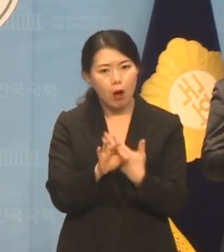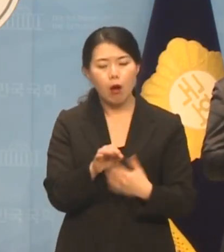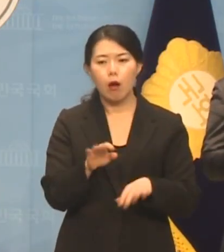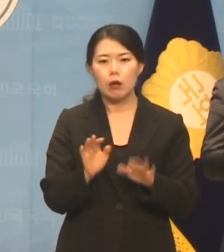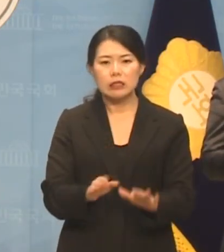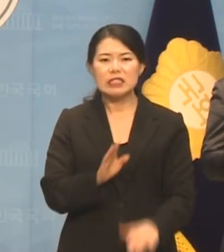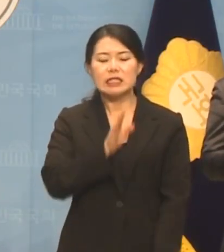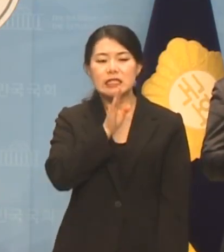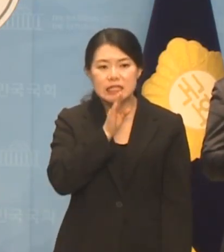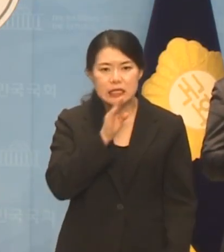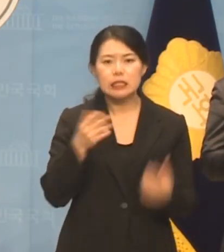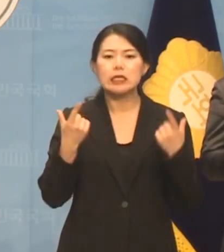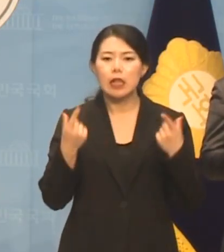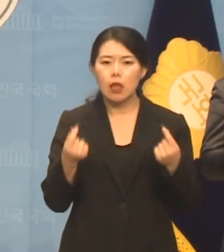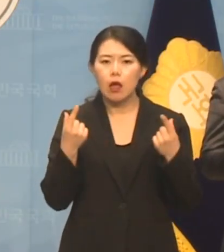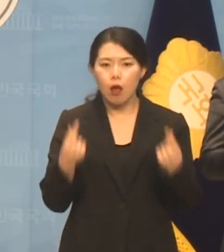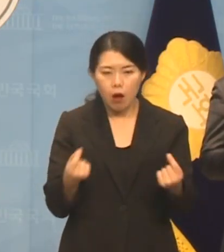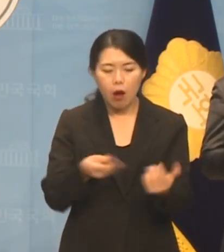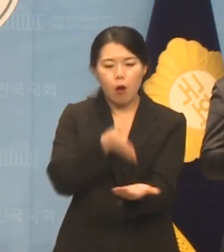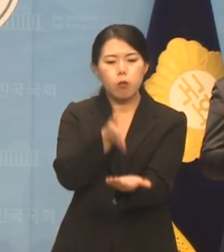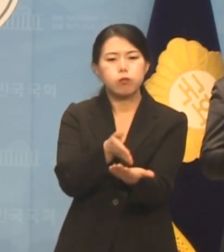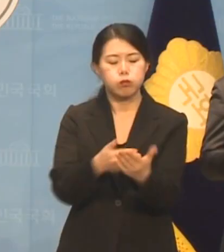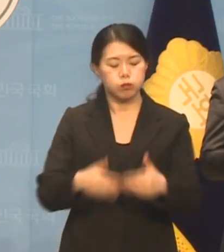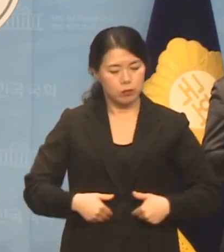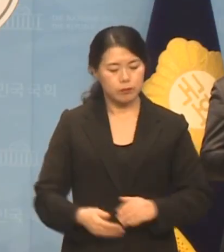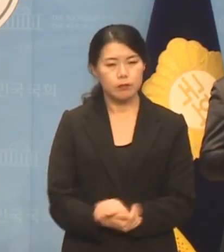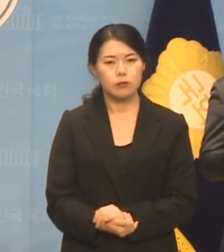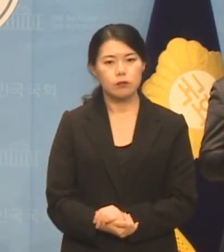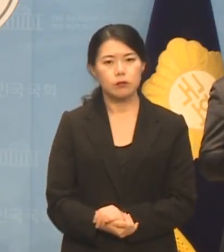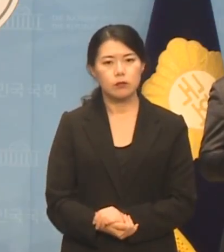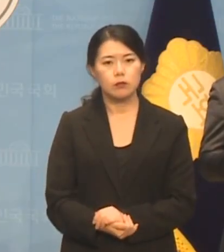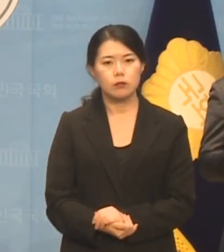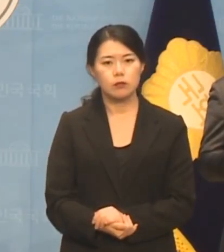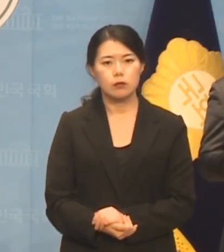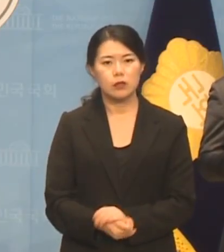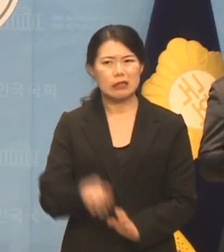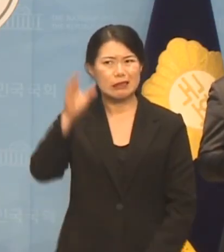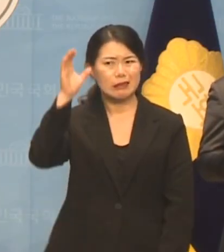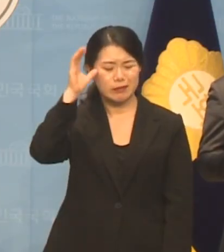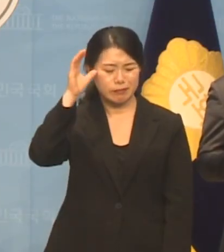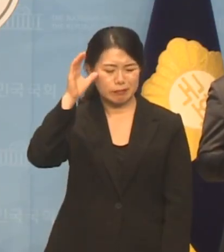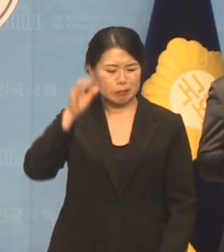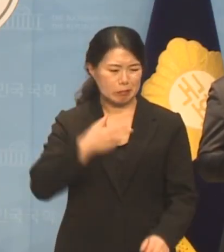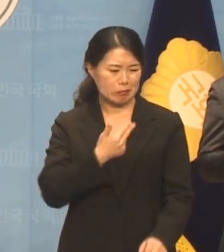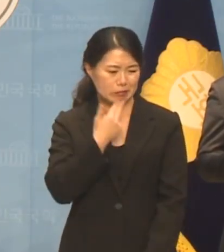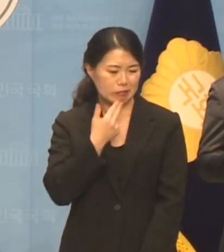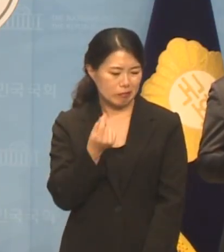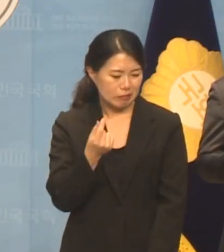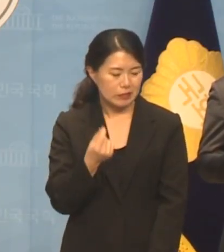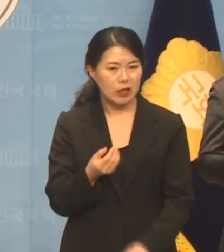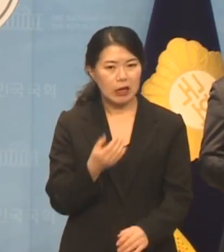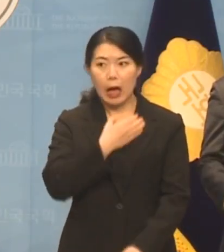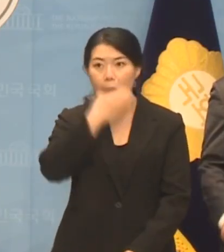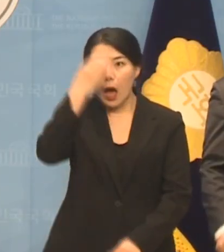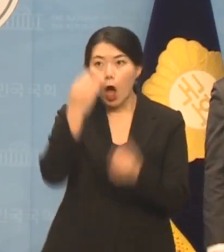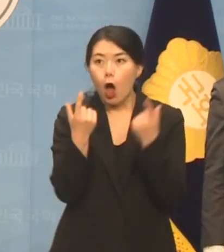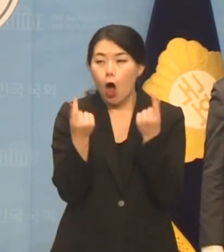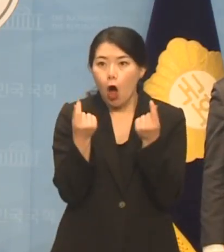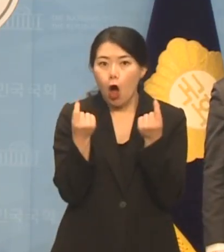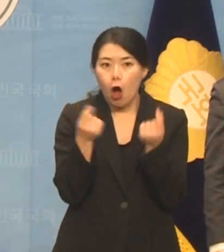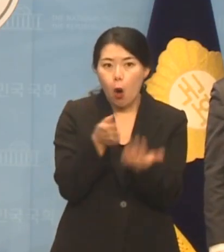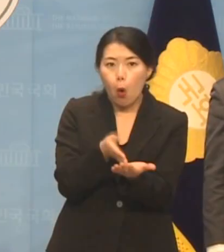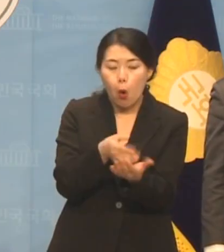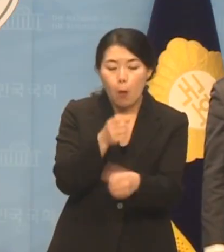깨뚫고 사실과 근거에 입각한 보도를 해야 합니다. 물론 기대하지는 않습니다. 상상에 가까운 주장을 기사로